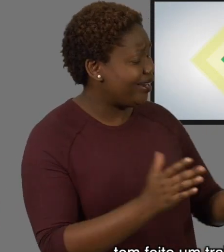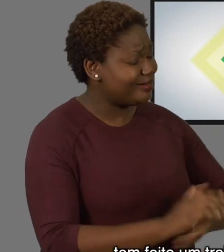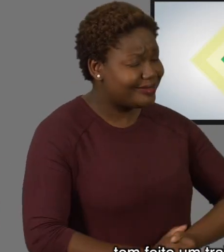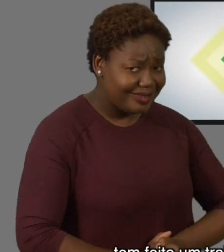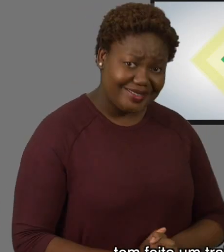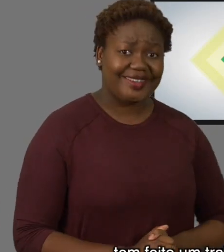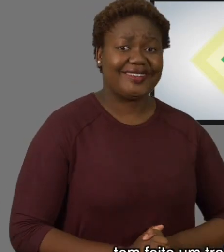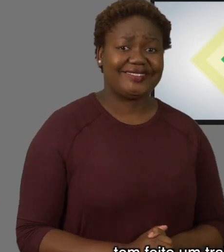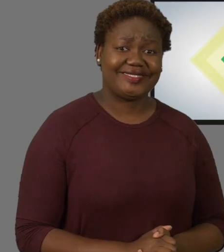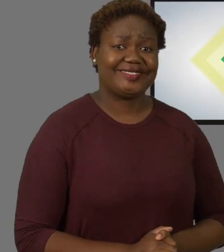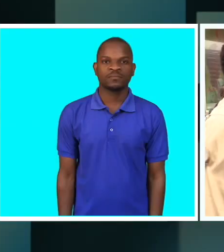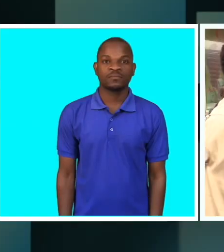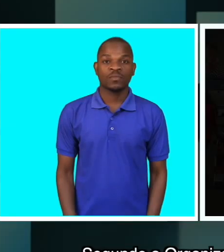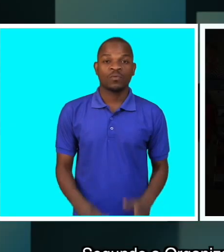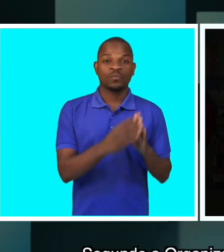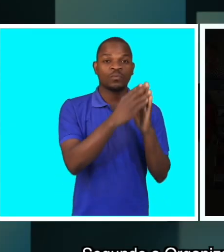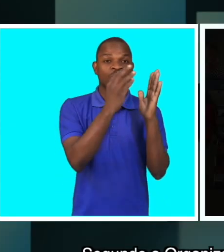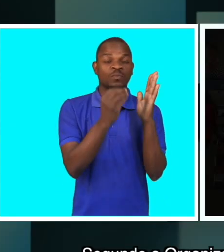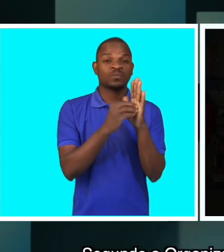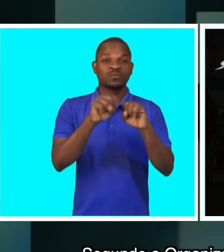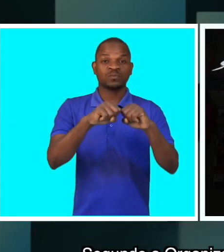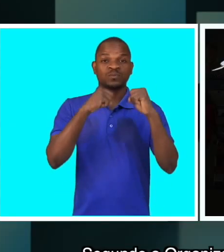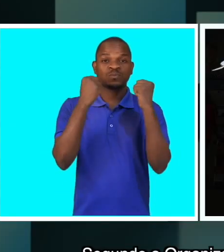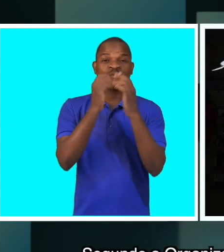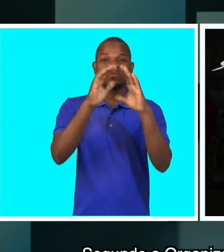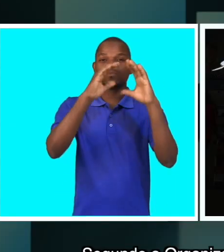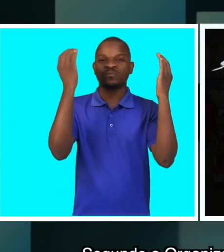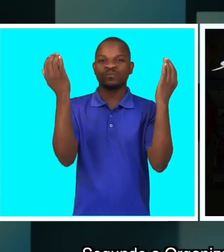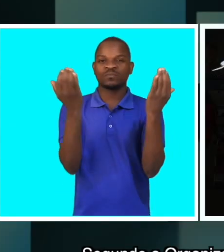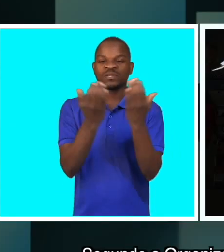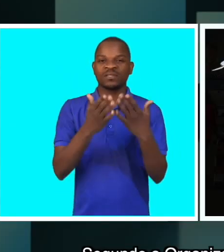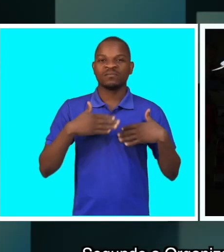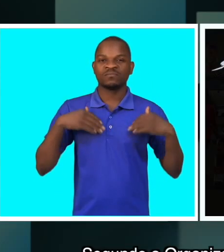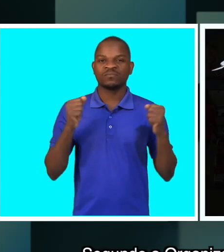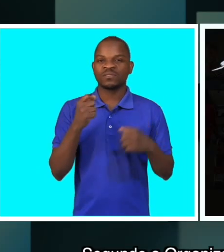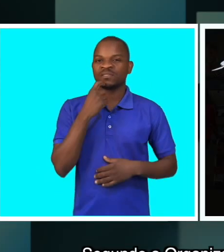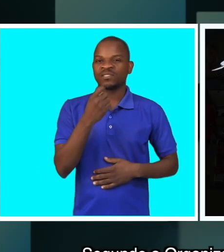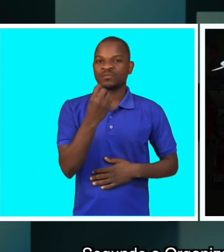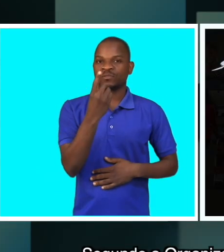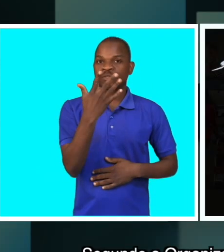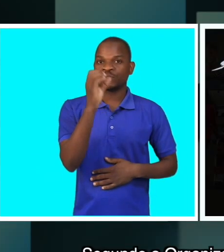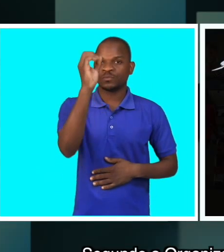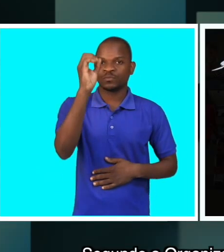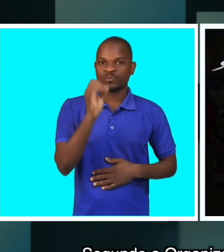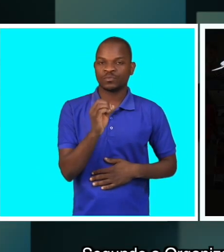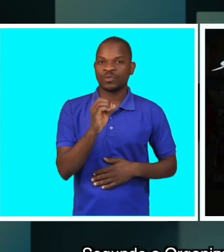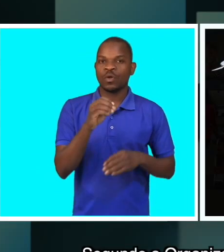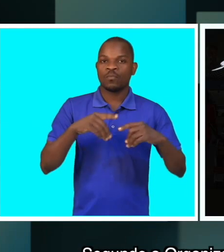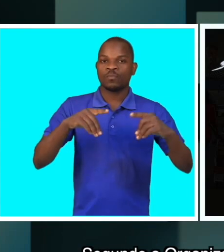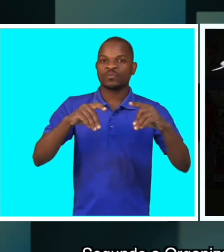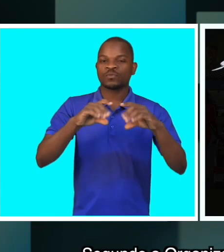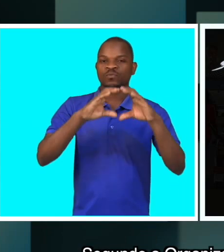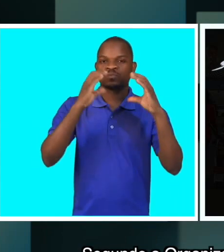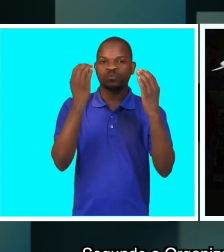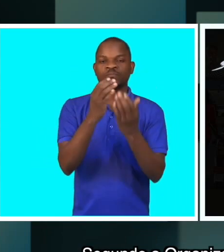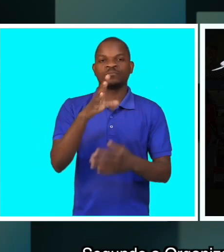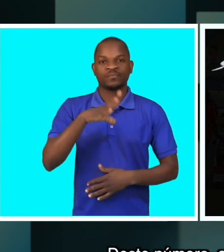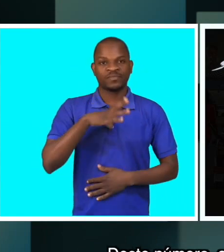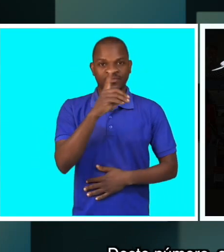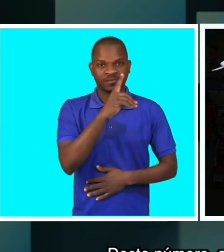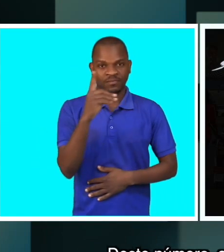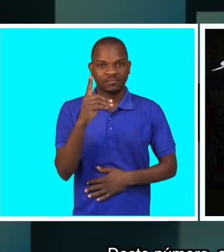da população moçambicana. Segundo a Organização Mundial da Saúde, 15% da população mundial tem alguma forma de deficiência.